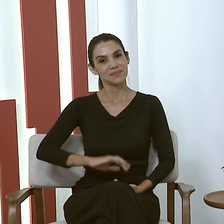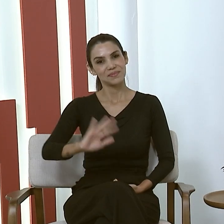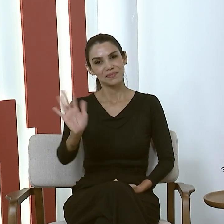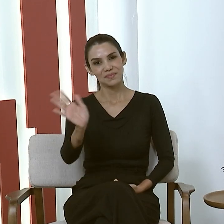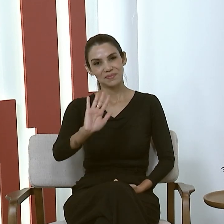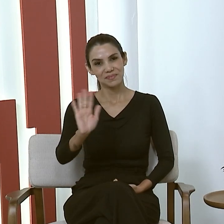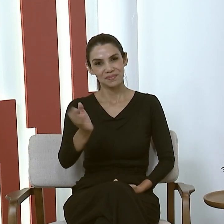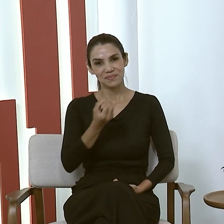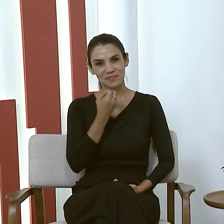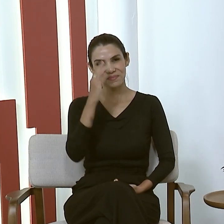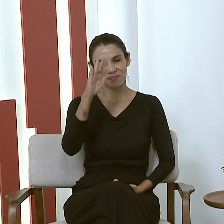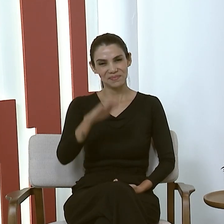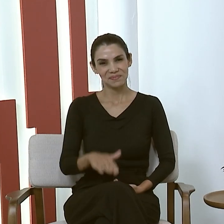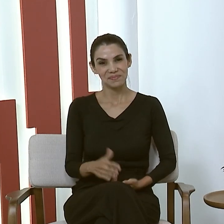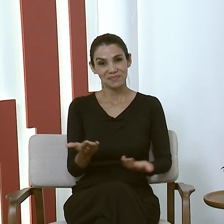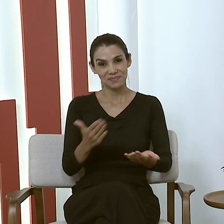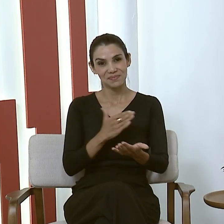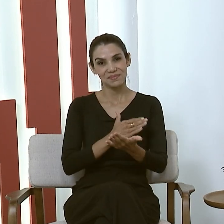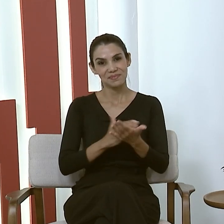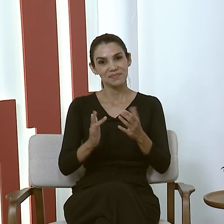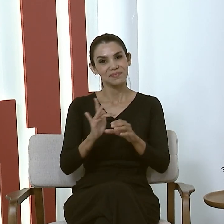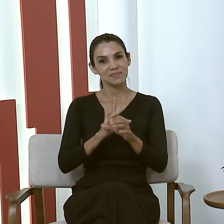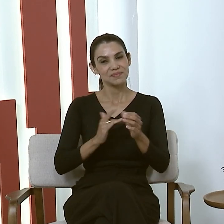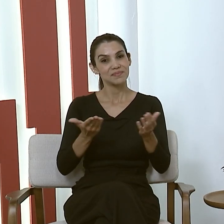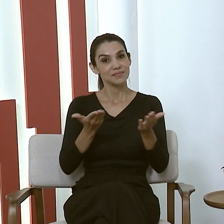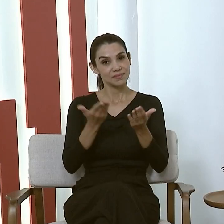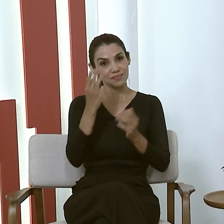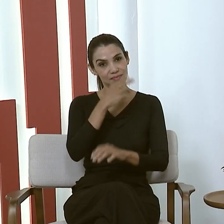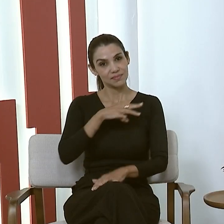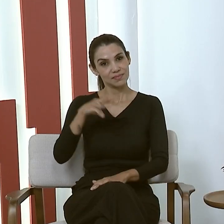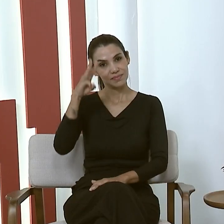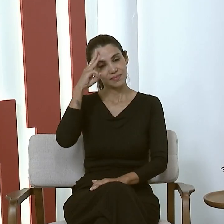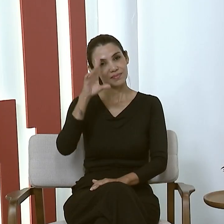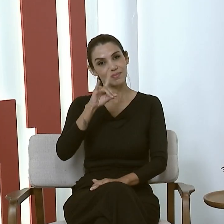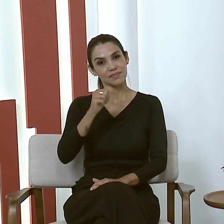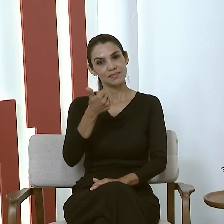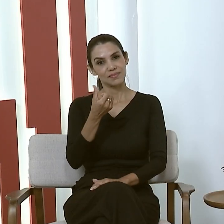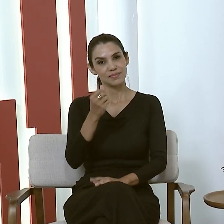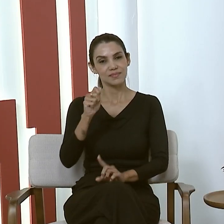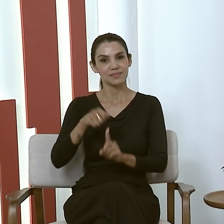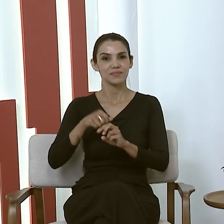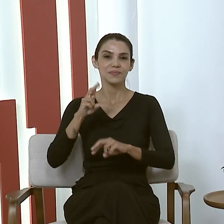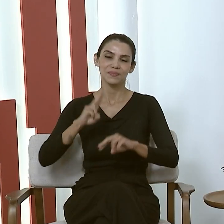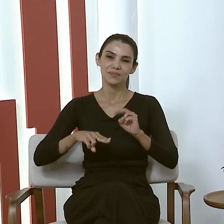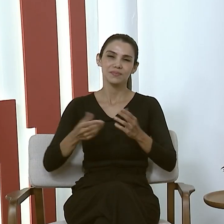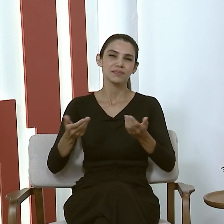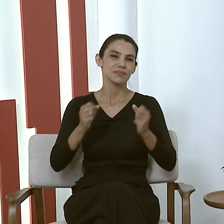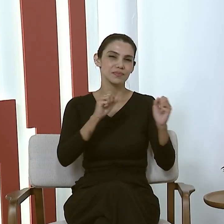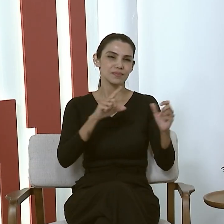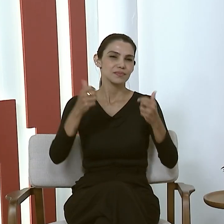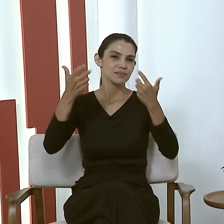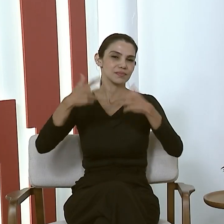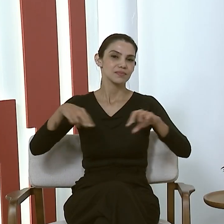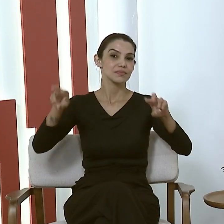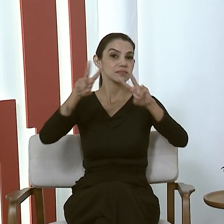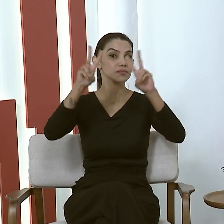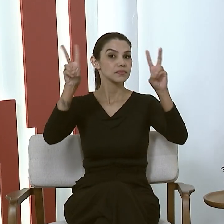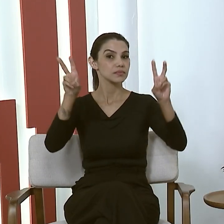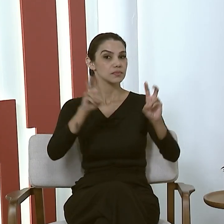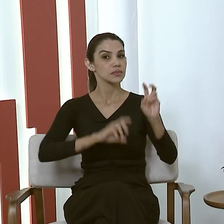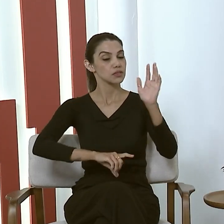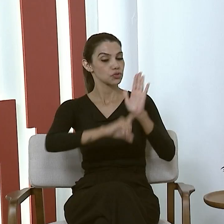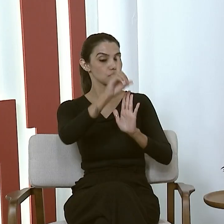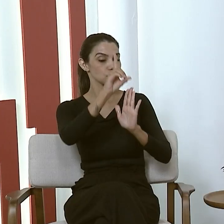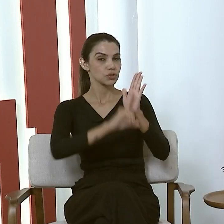Oi, gente, boa tarde. Está começando o Conexões desta terça-feira, dia 16 de junho. Hoje vamos falar sobre